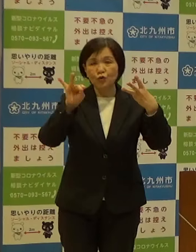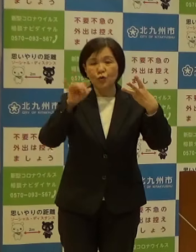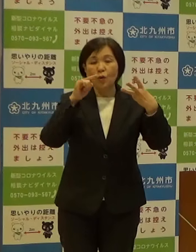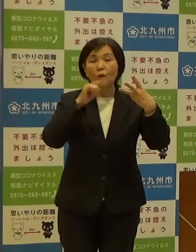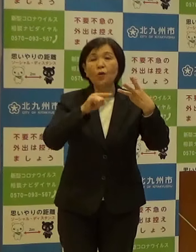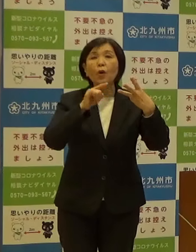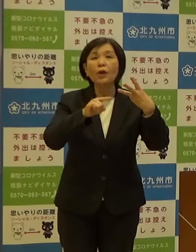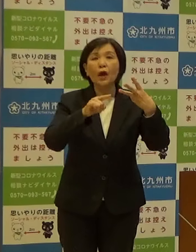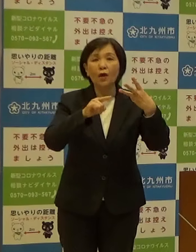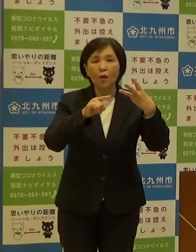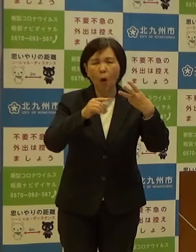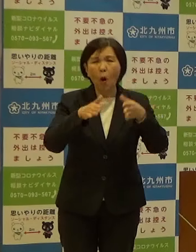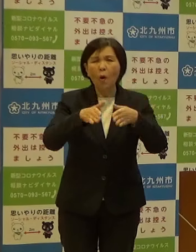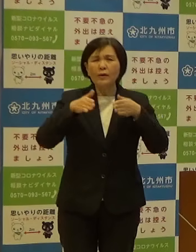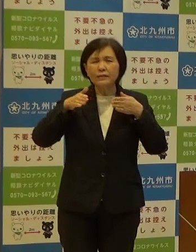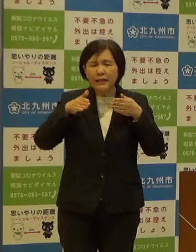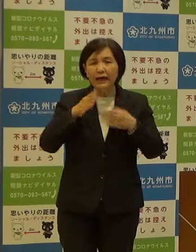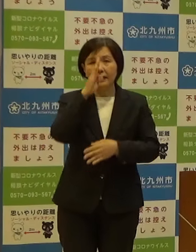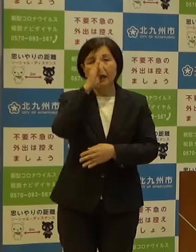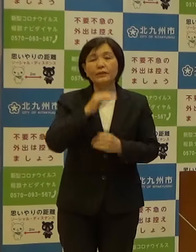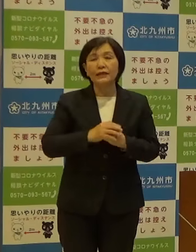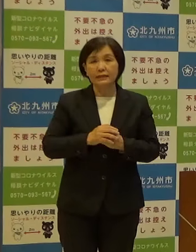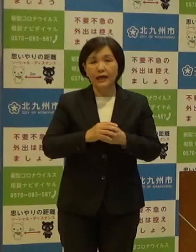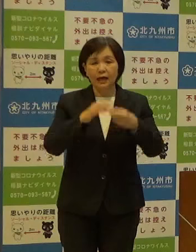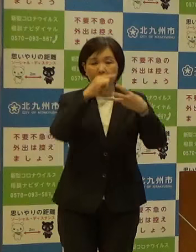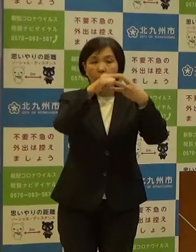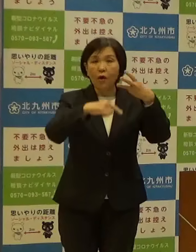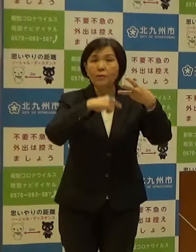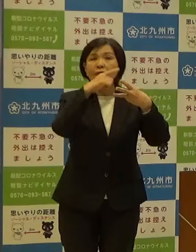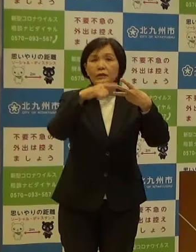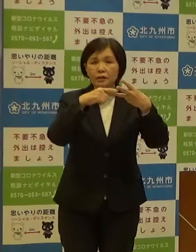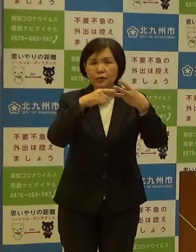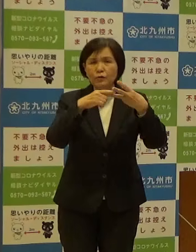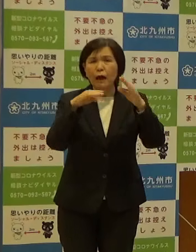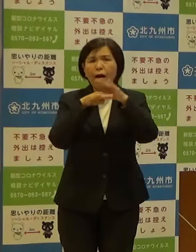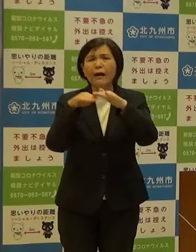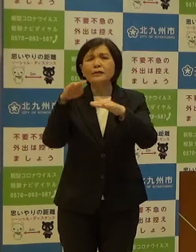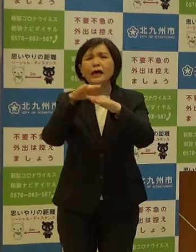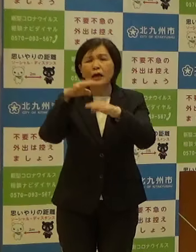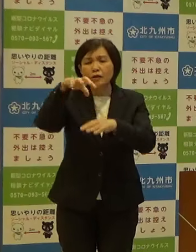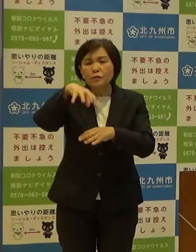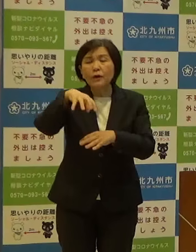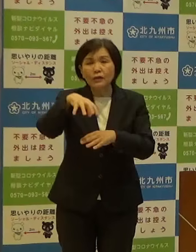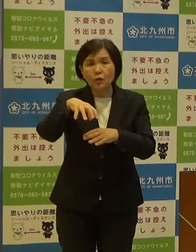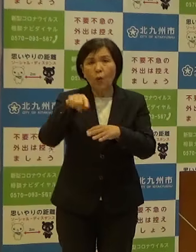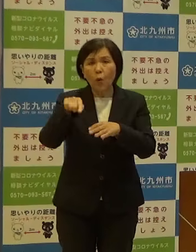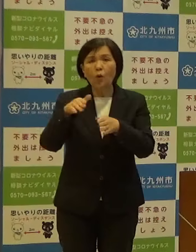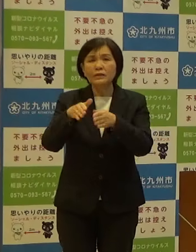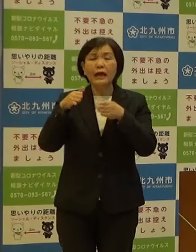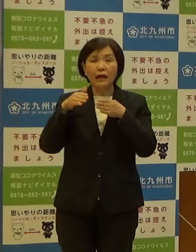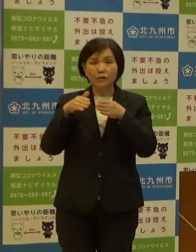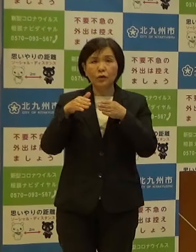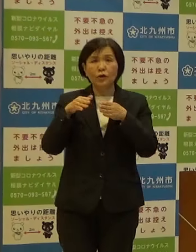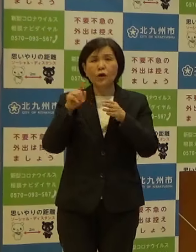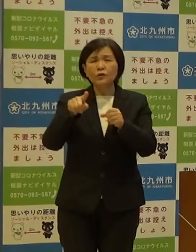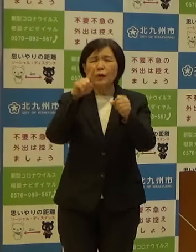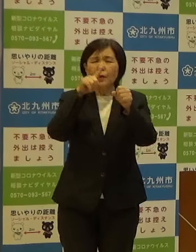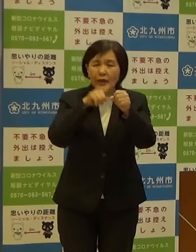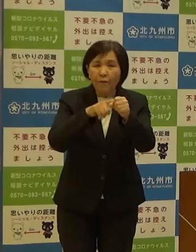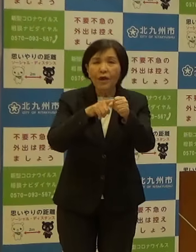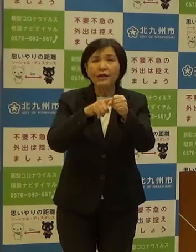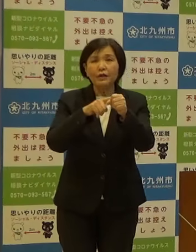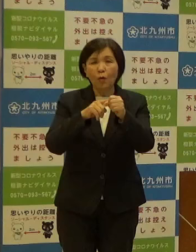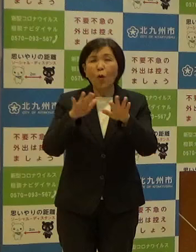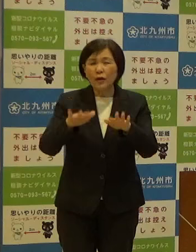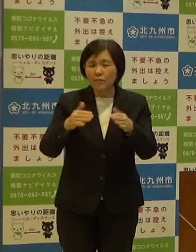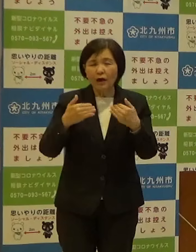する、3つの密が重なり合う場所を徹底して避けるということ、そのためにも不要不急の外出